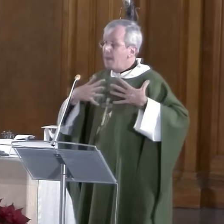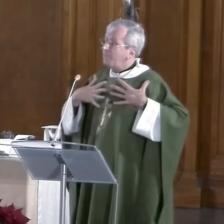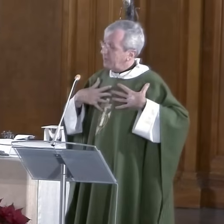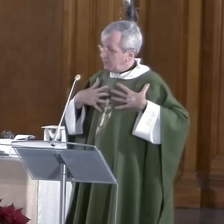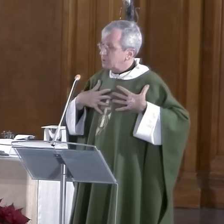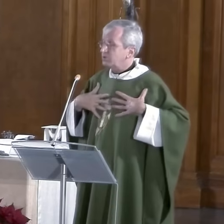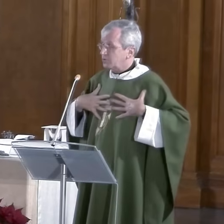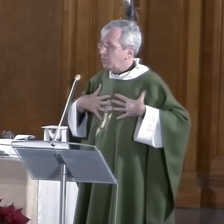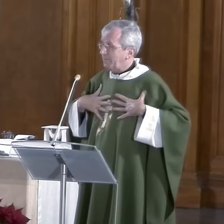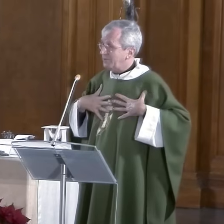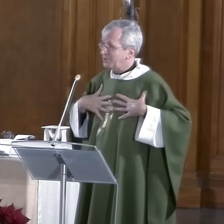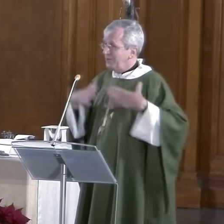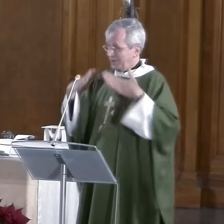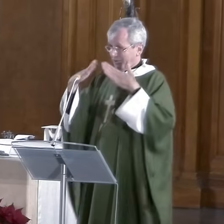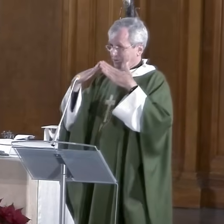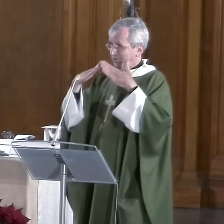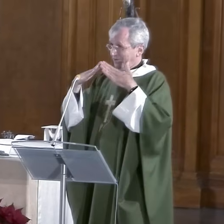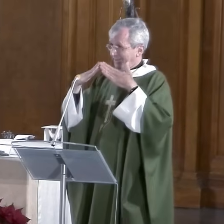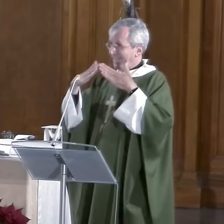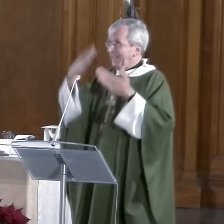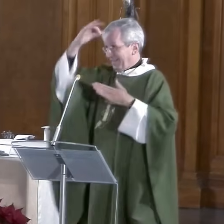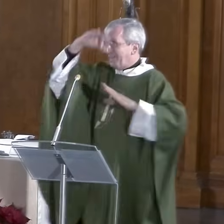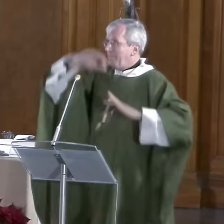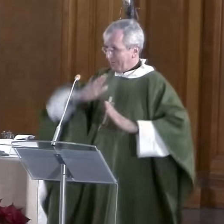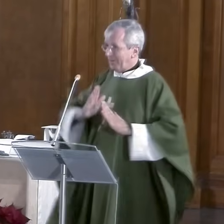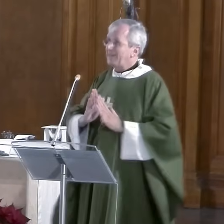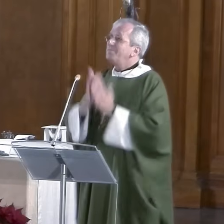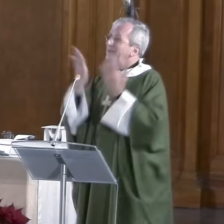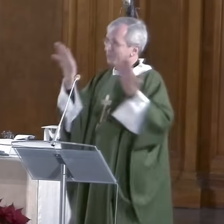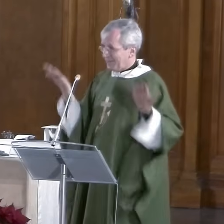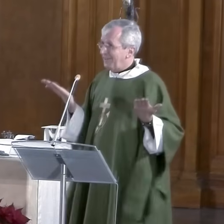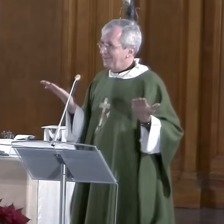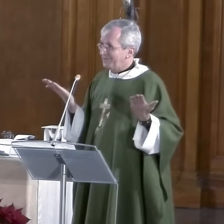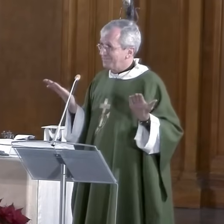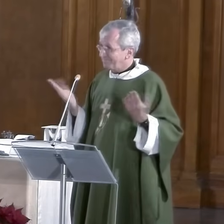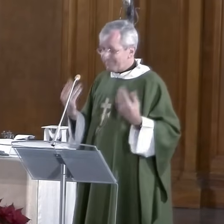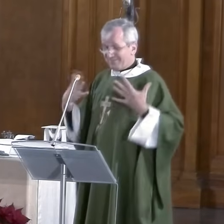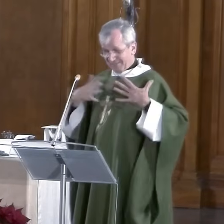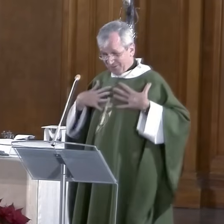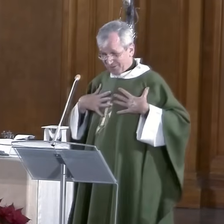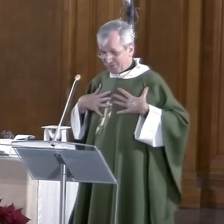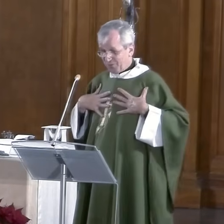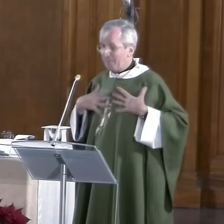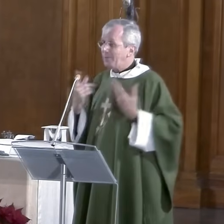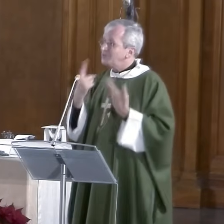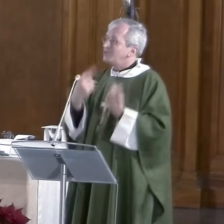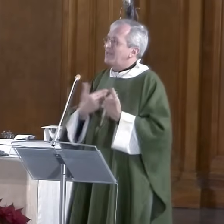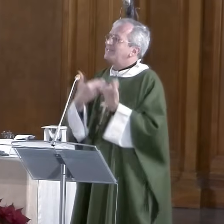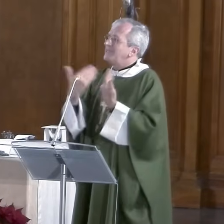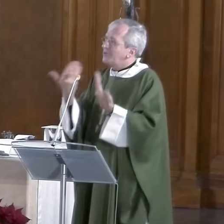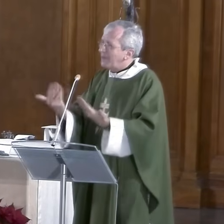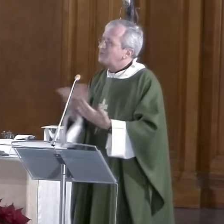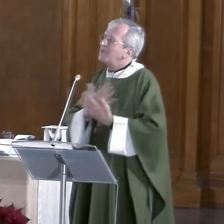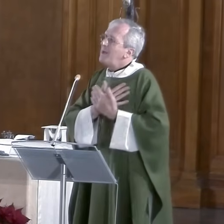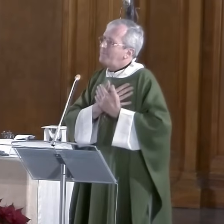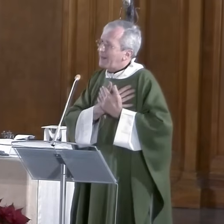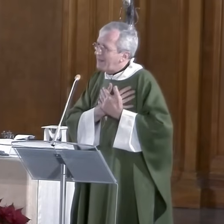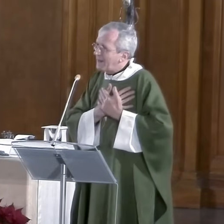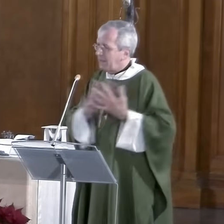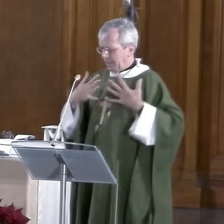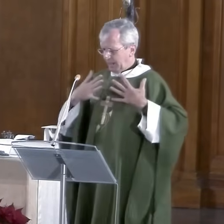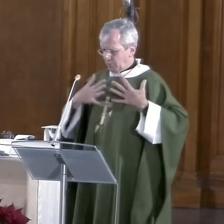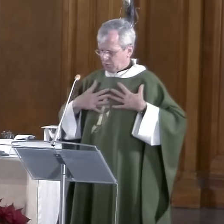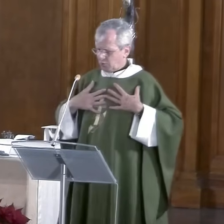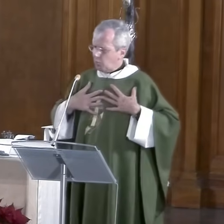qué? Porque nuestros cuerpos son templo del Espíritu Santo y nuestros cuerpos nos han sido dados para